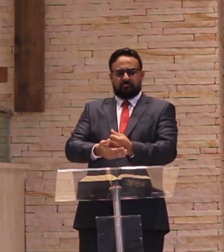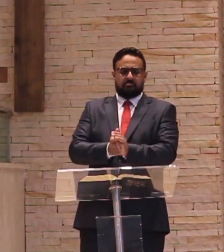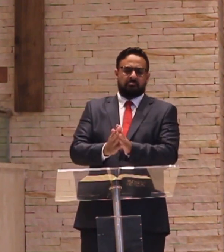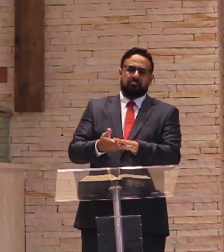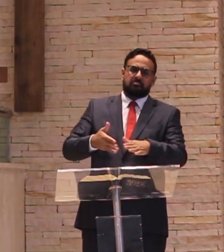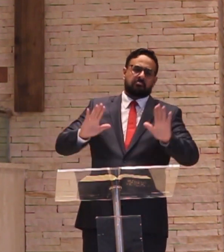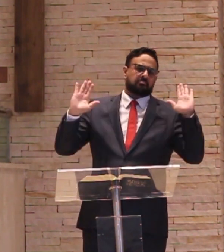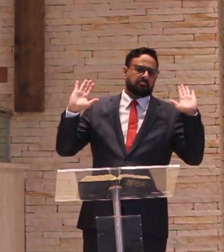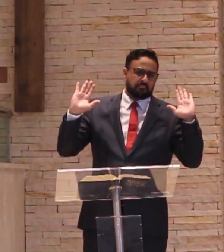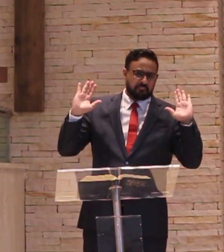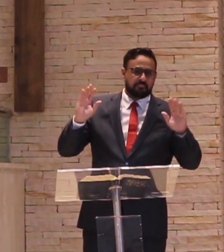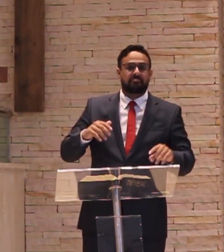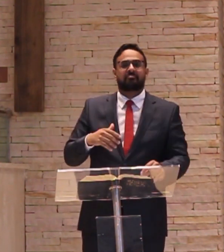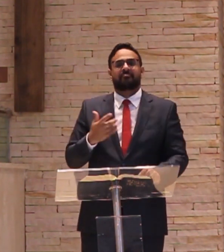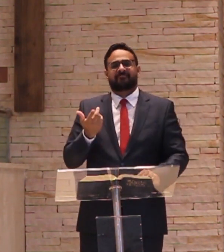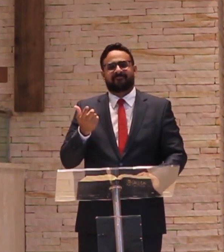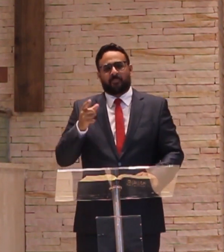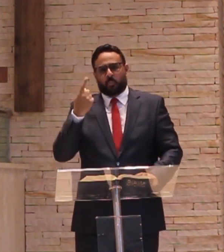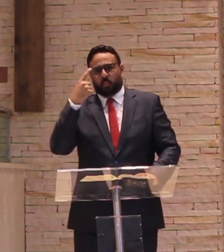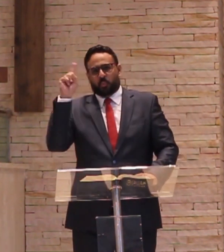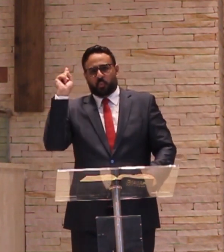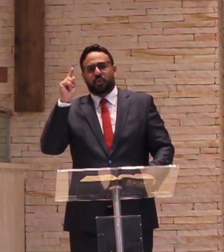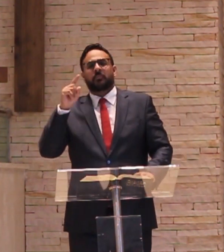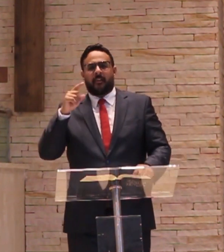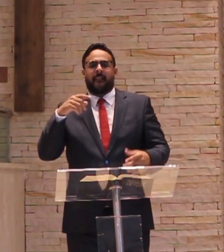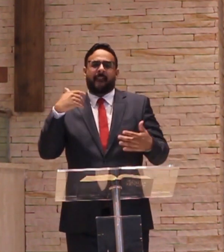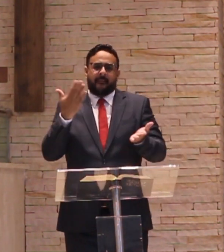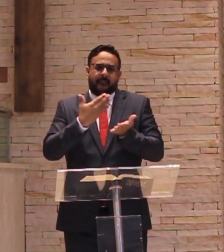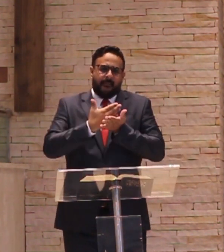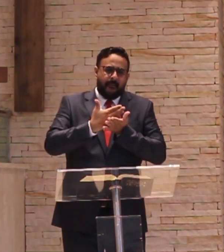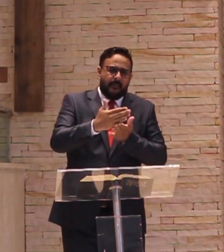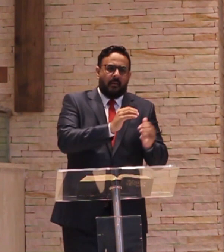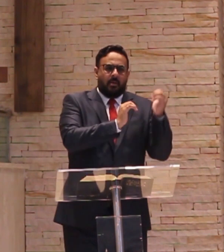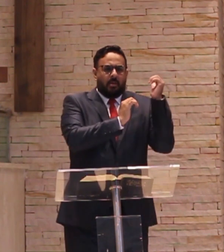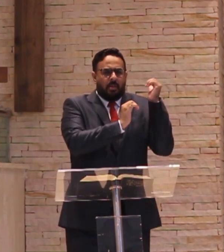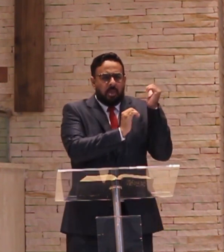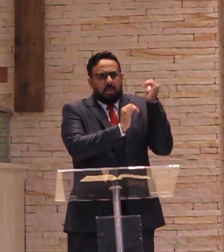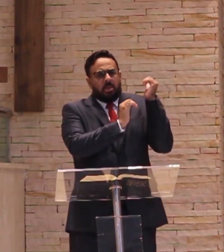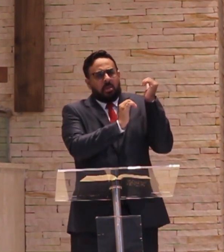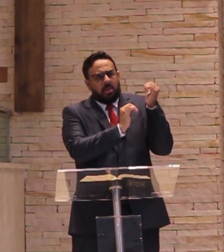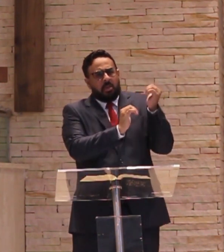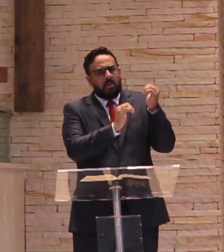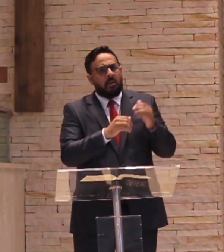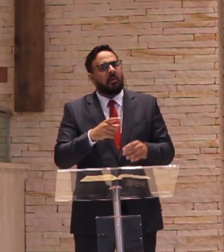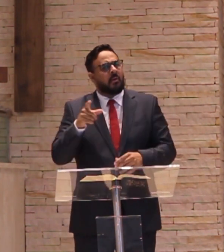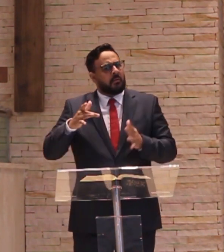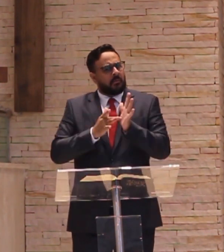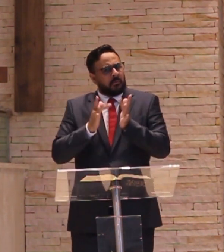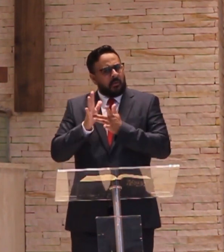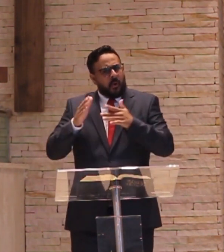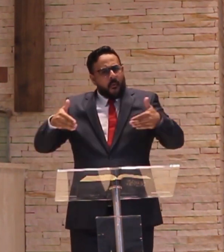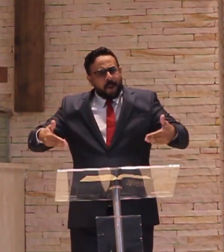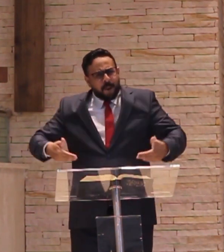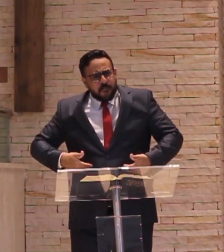e o povo decidiu que Jesus fosse crucificado. E então ele começou a